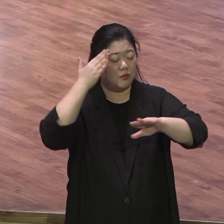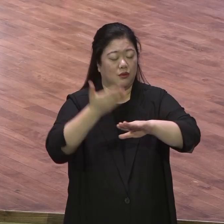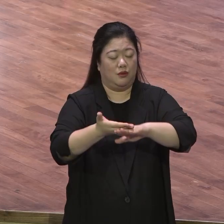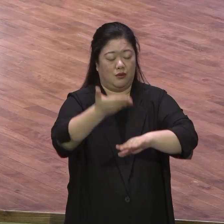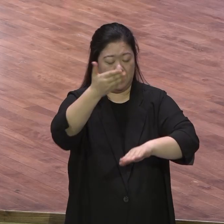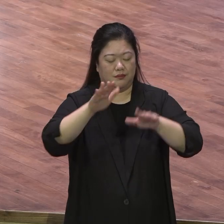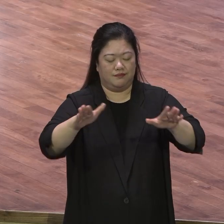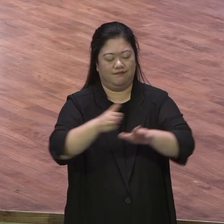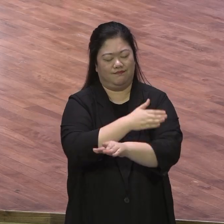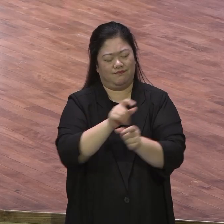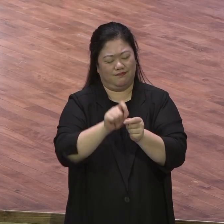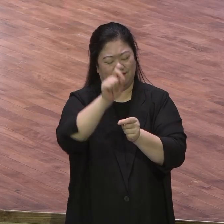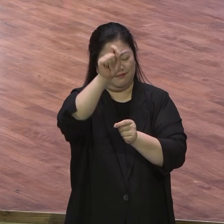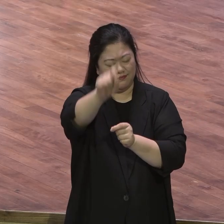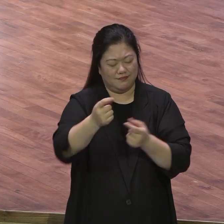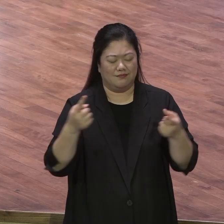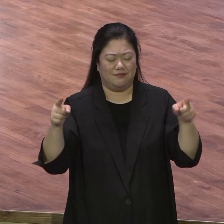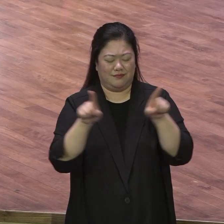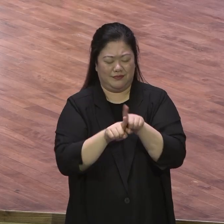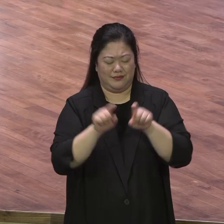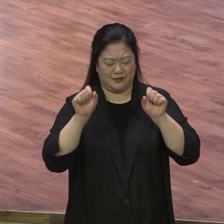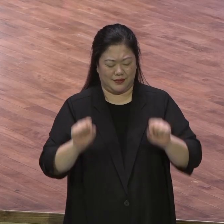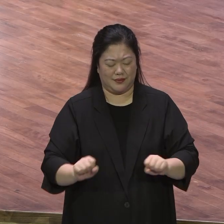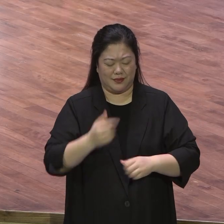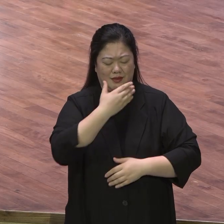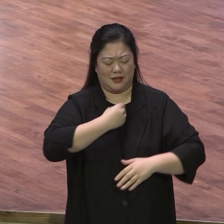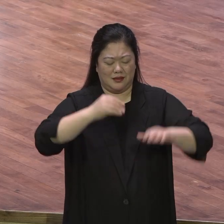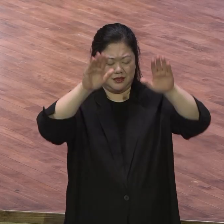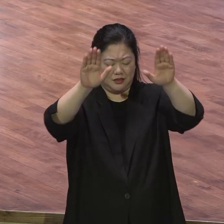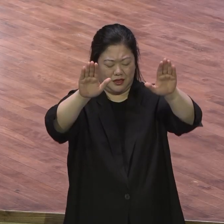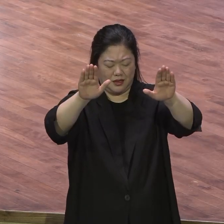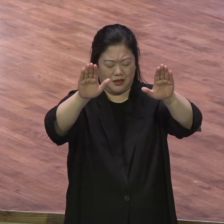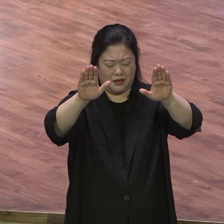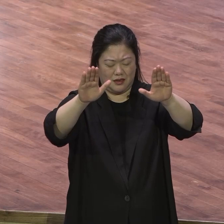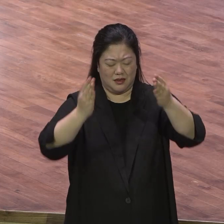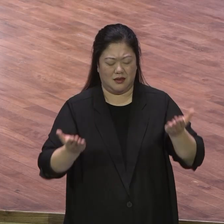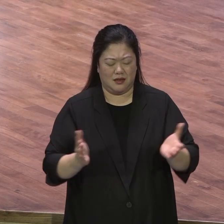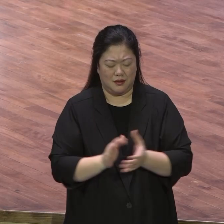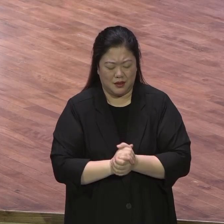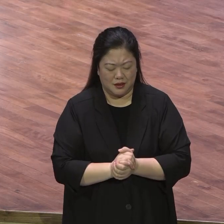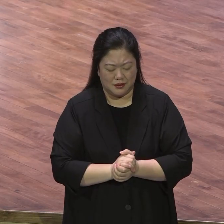지급은 영혼까지 함께 계실지어다 아멘